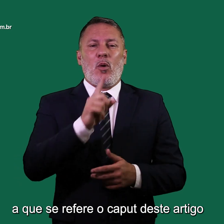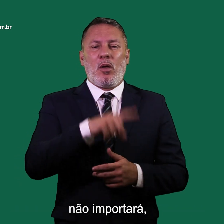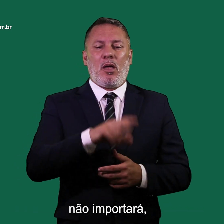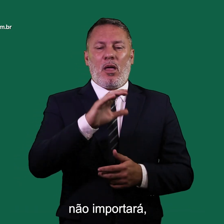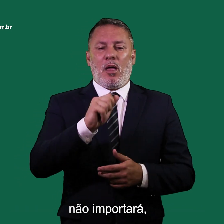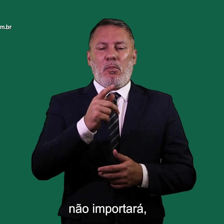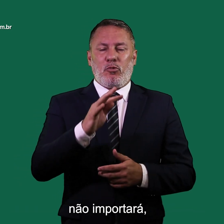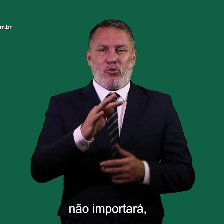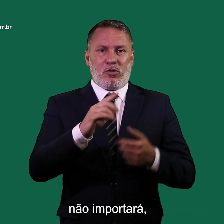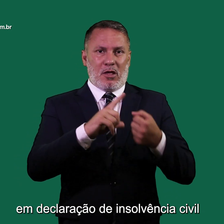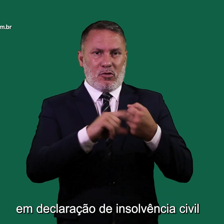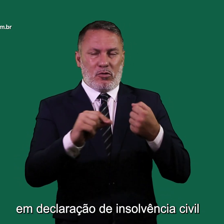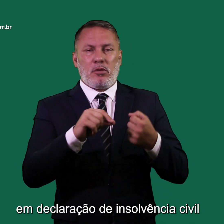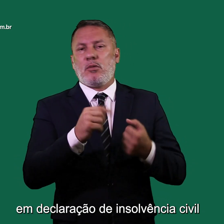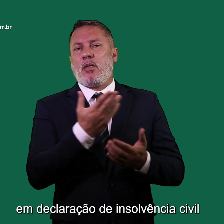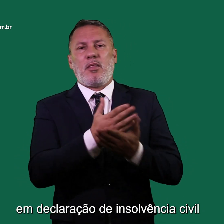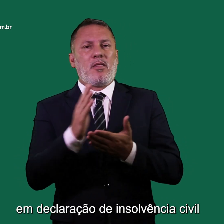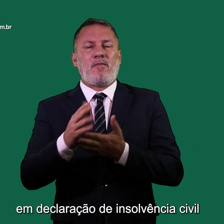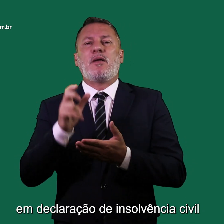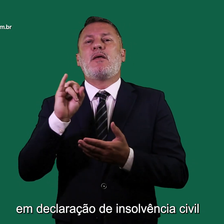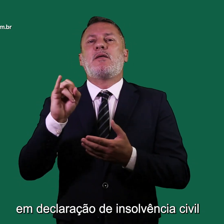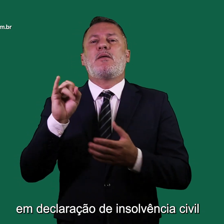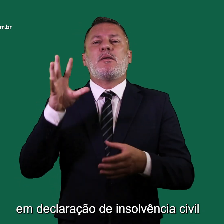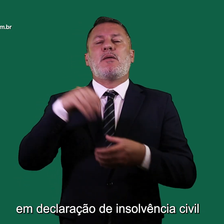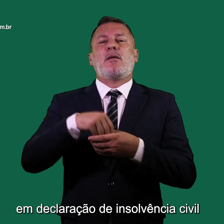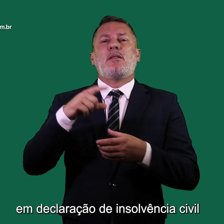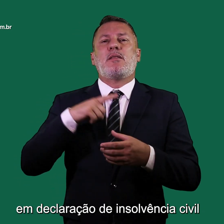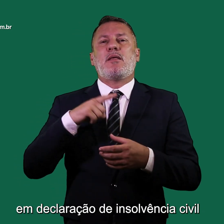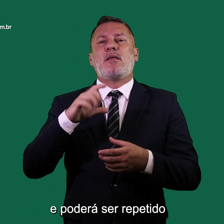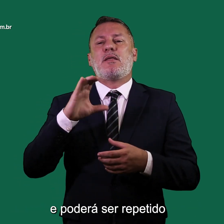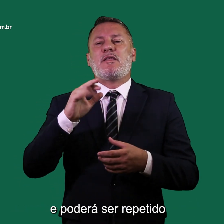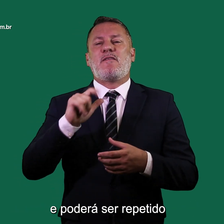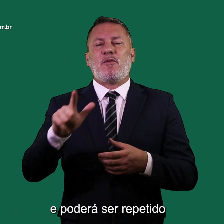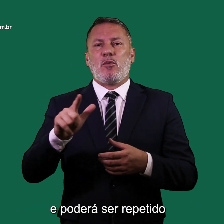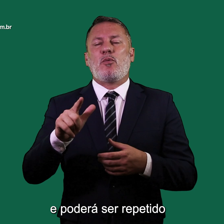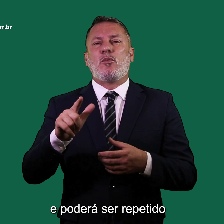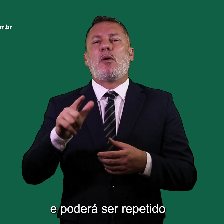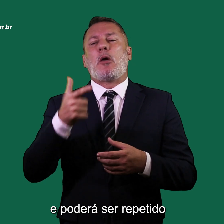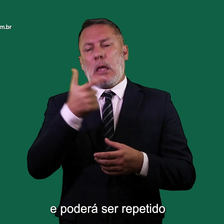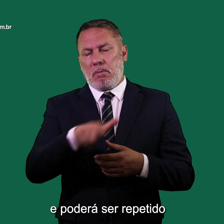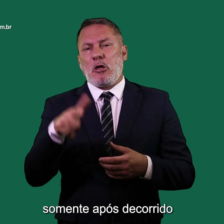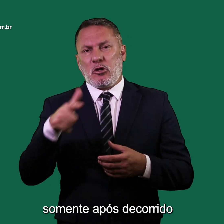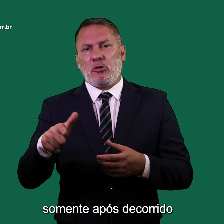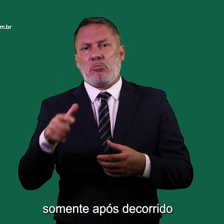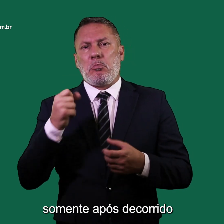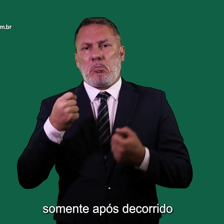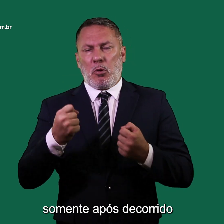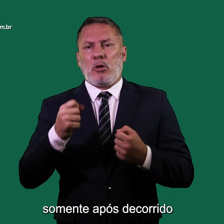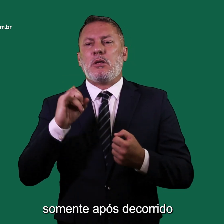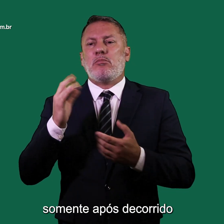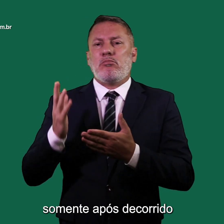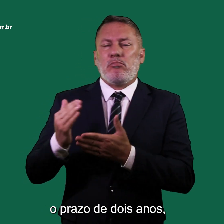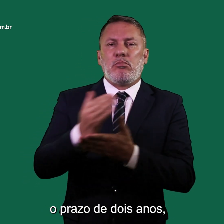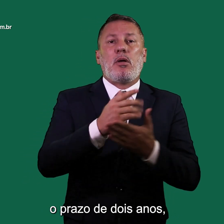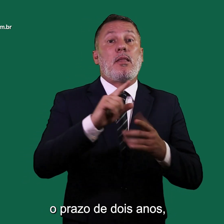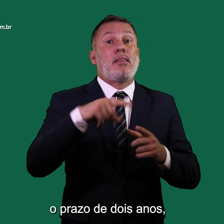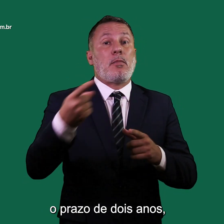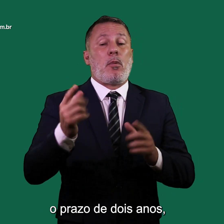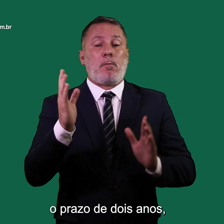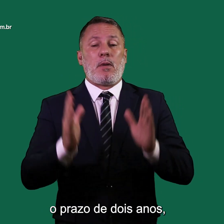não importará em declaração de insolvência civil e poderá ser repetido somente após decorrido o prazo de 2